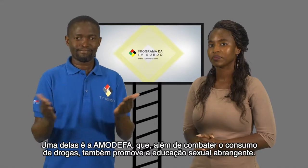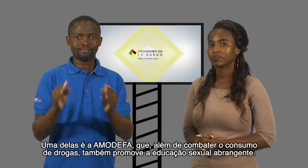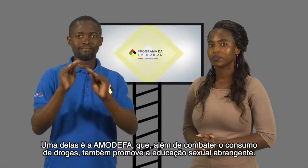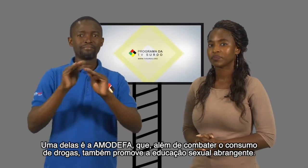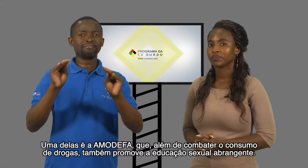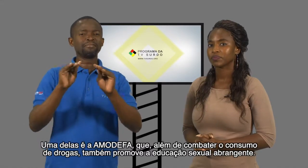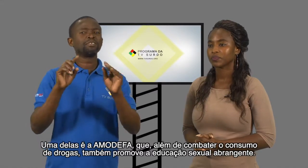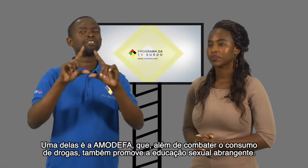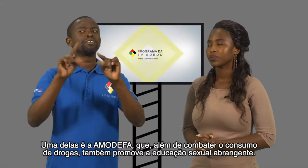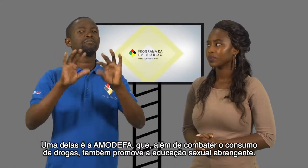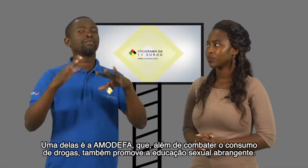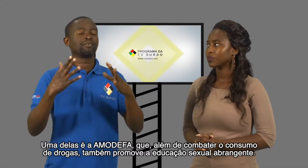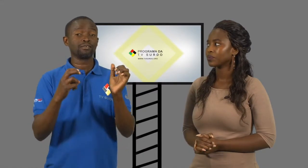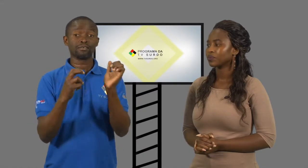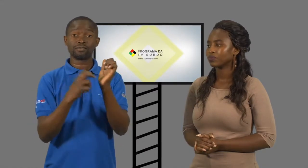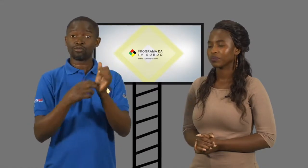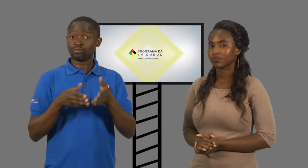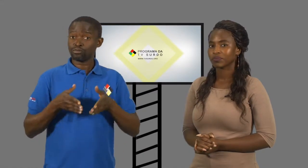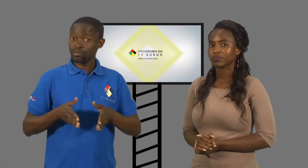sexual abrangente.